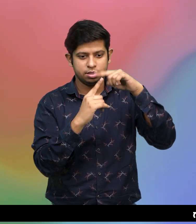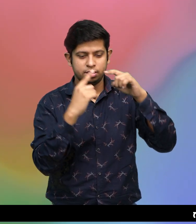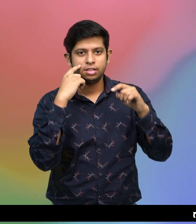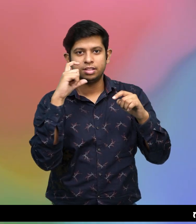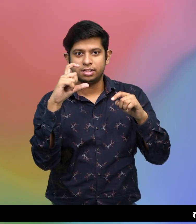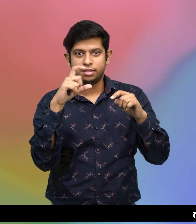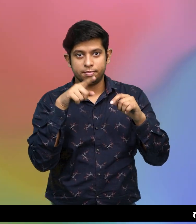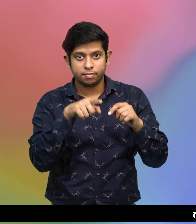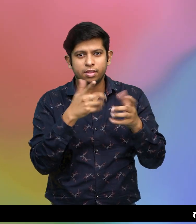గ్యాస్ట్రులా యొక్క పరిస్థితి.